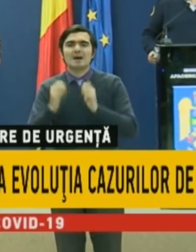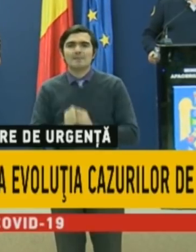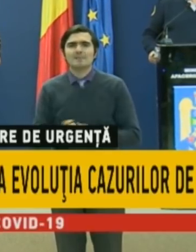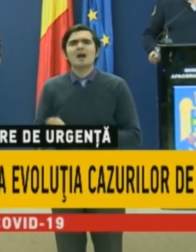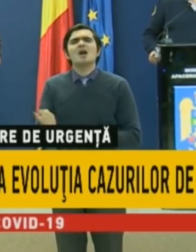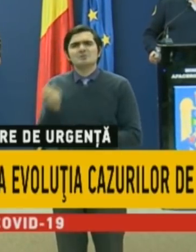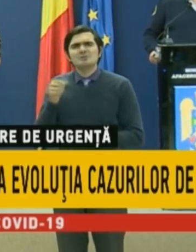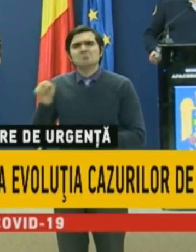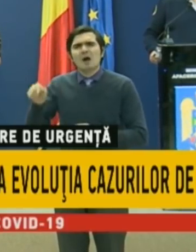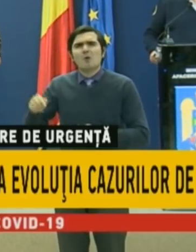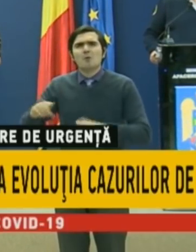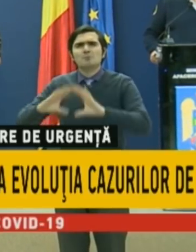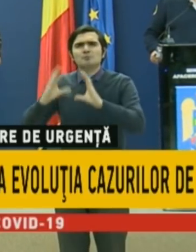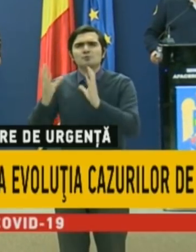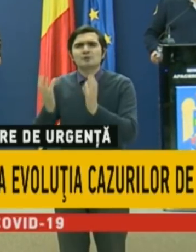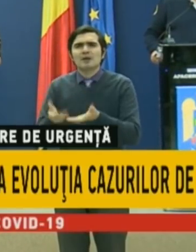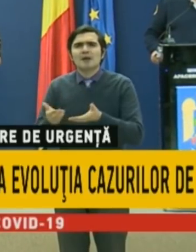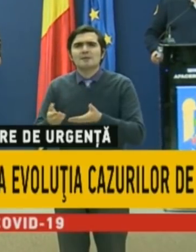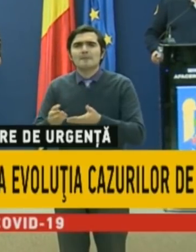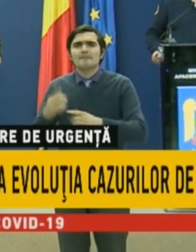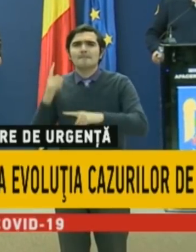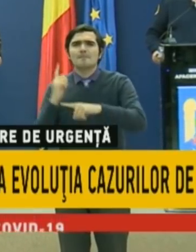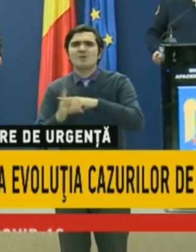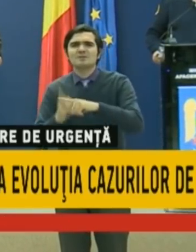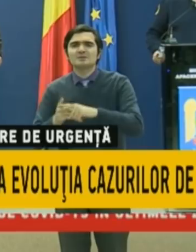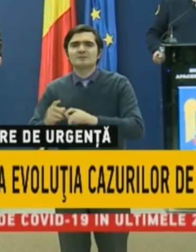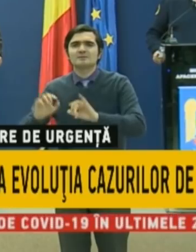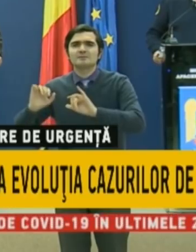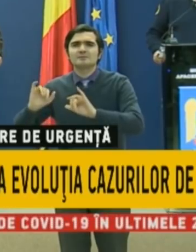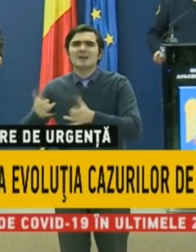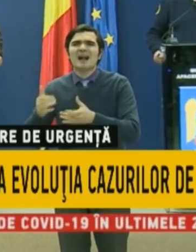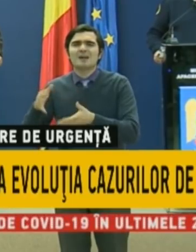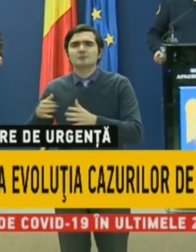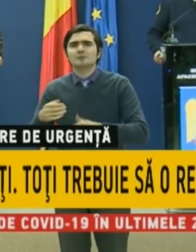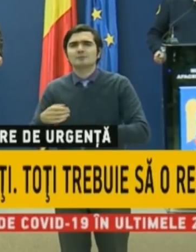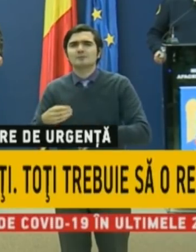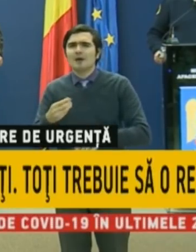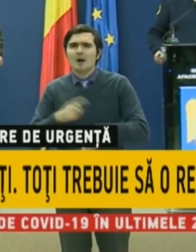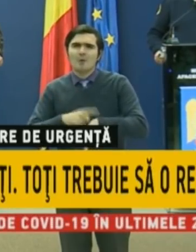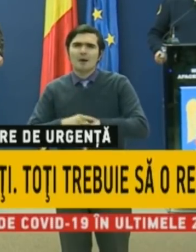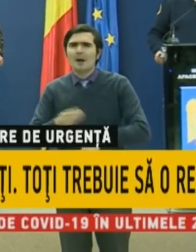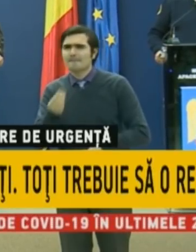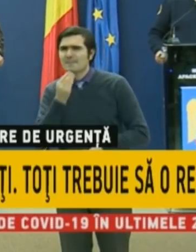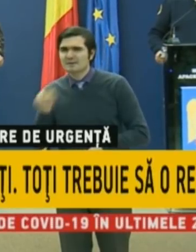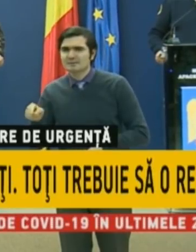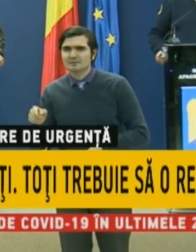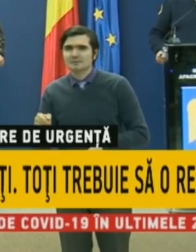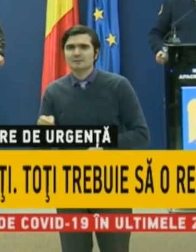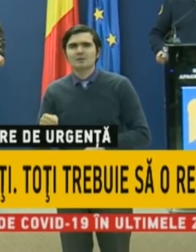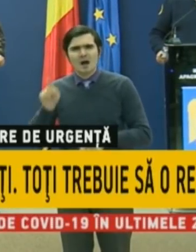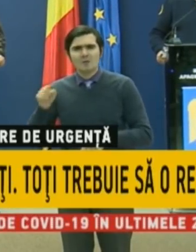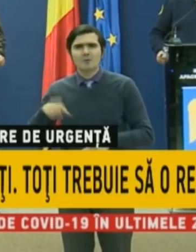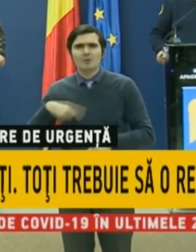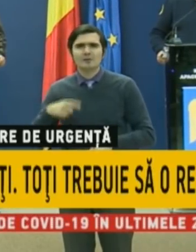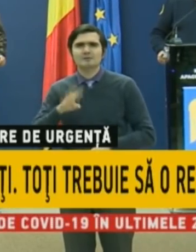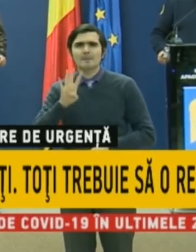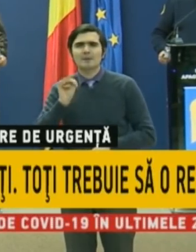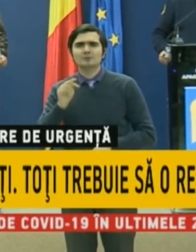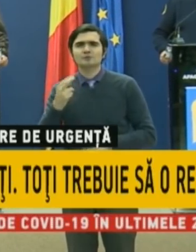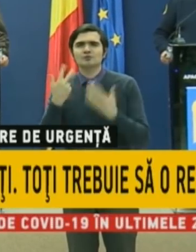totalul cazurilor confirmate pozitiv în jurul prânzului, de 48